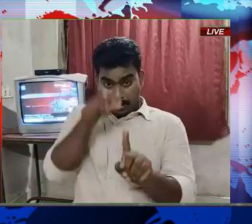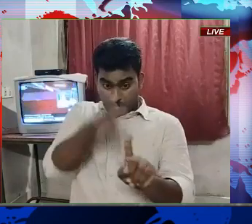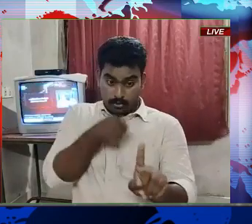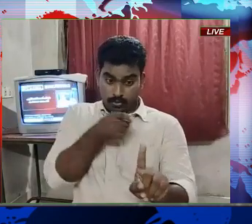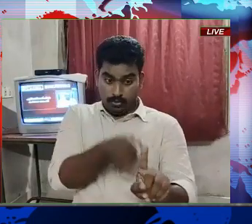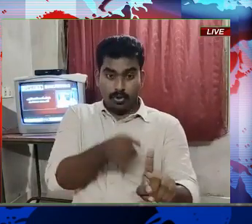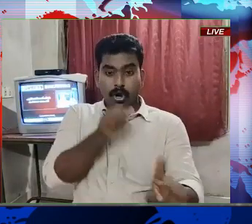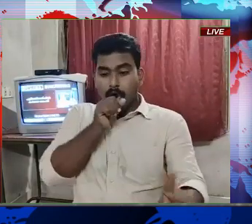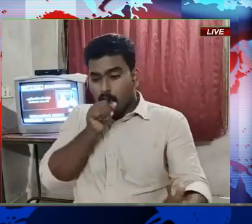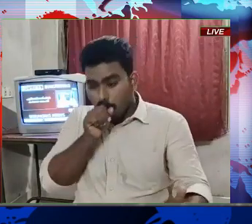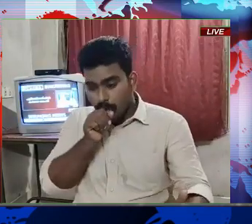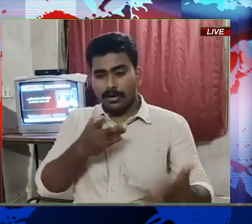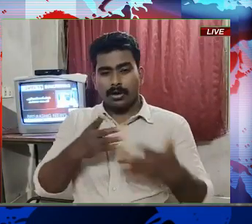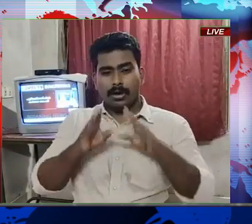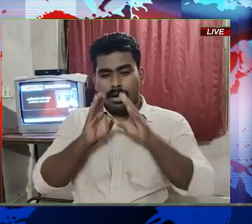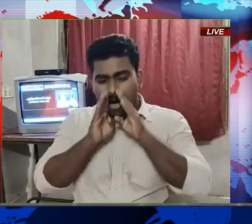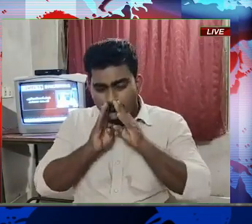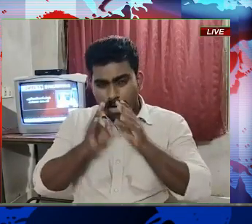അപ്പോൾ അത്തരം